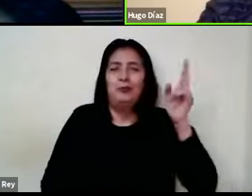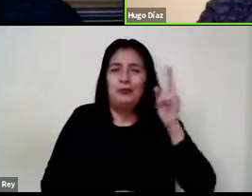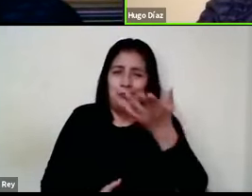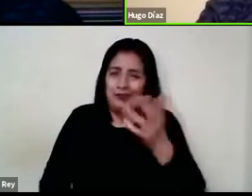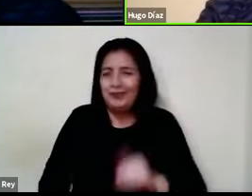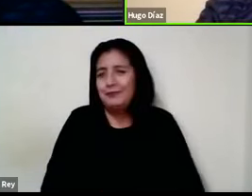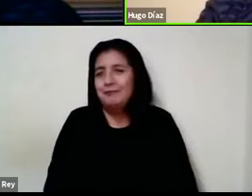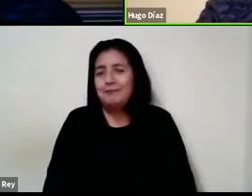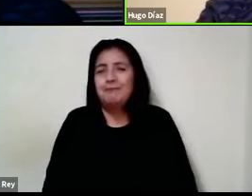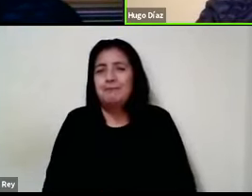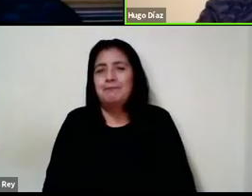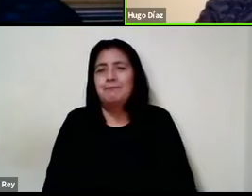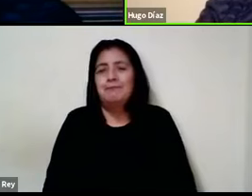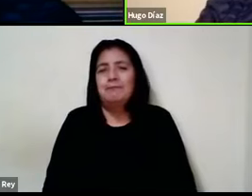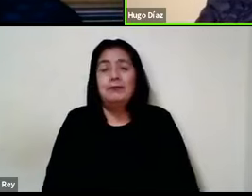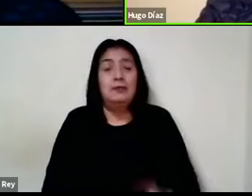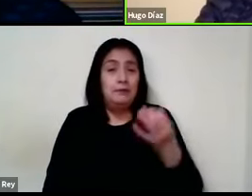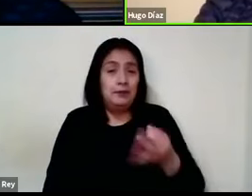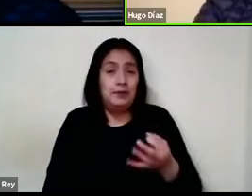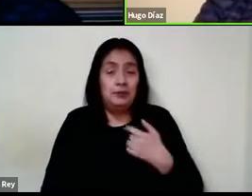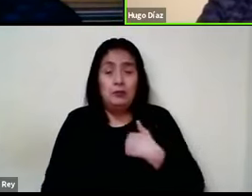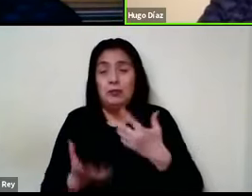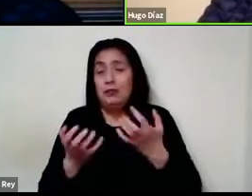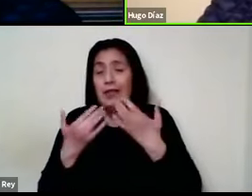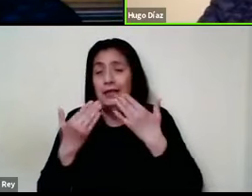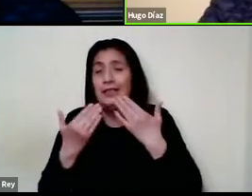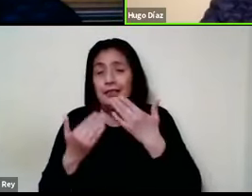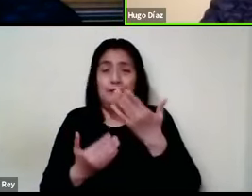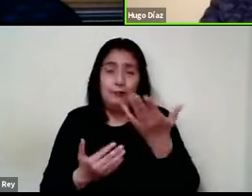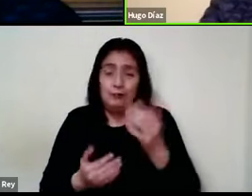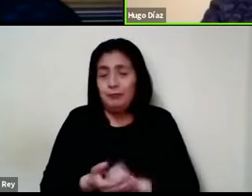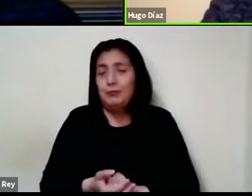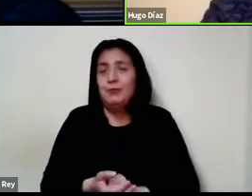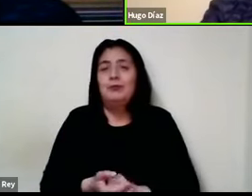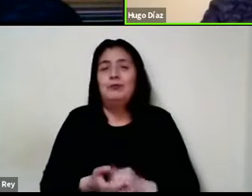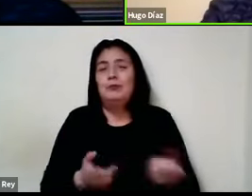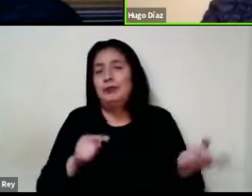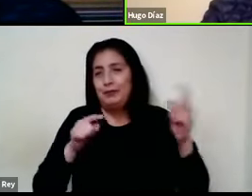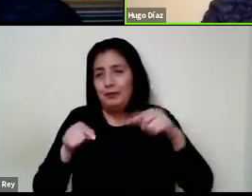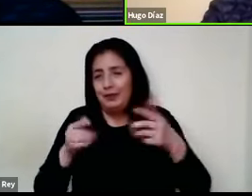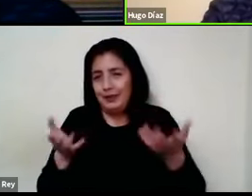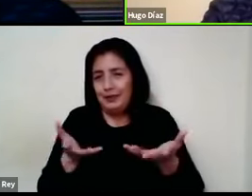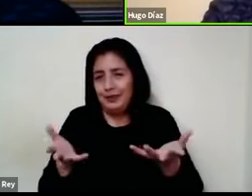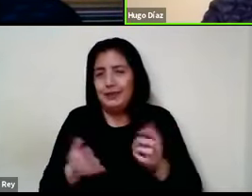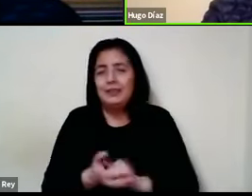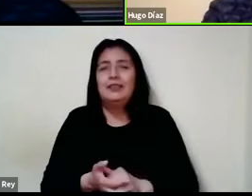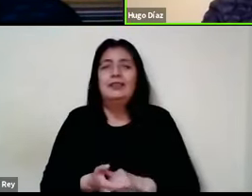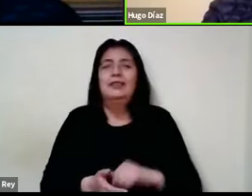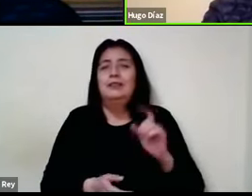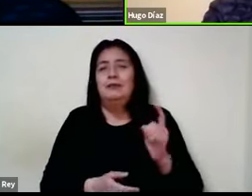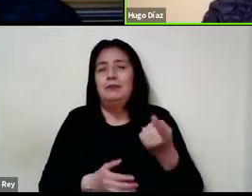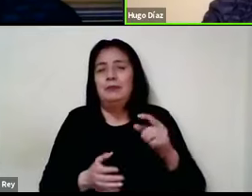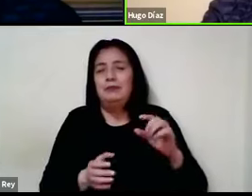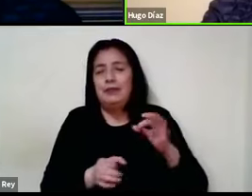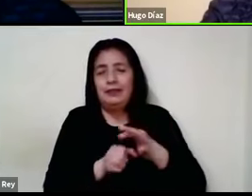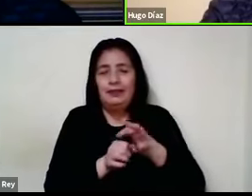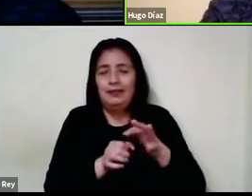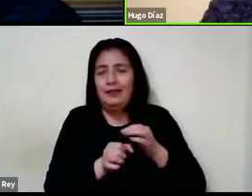¿no? La verdad que quiero agradecerte mucho por la presencia en este primer café